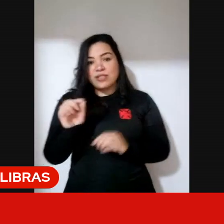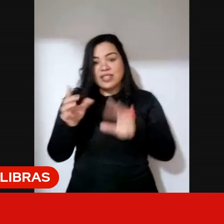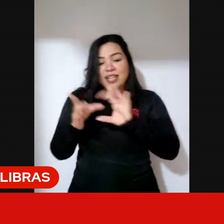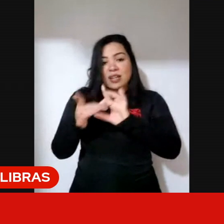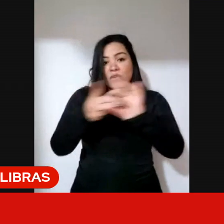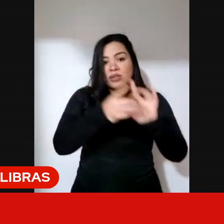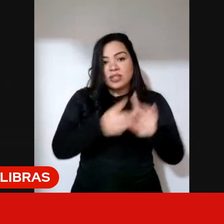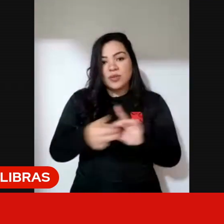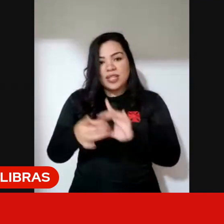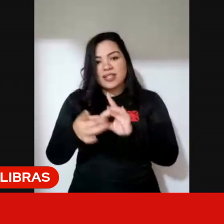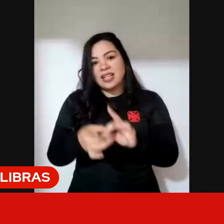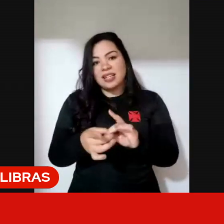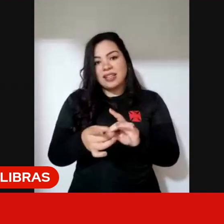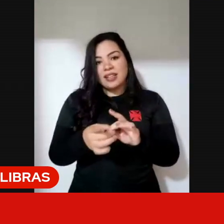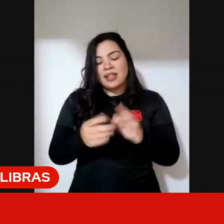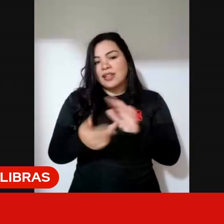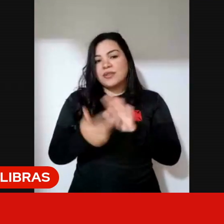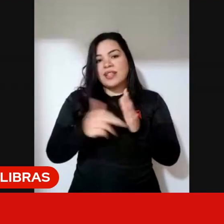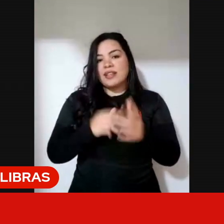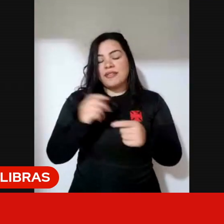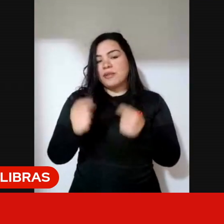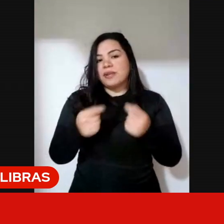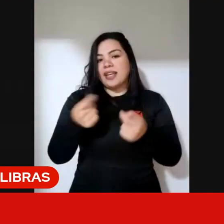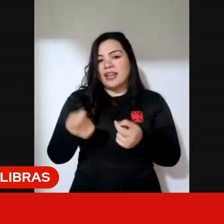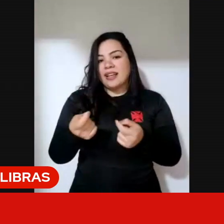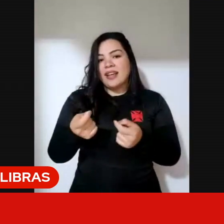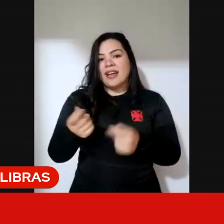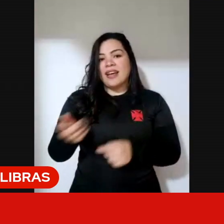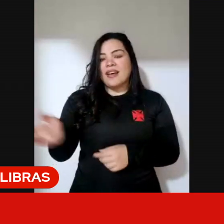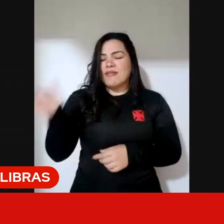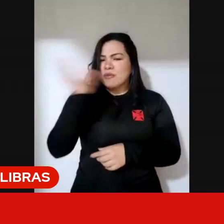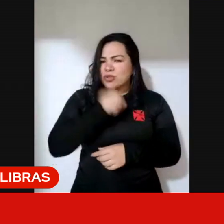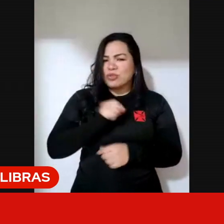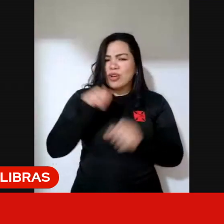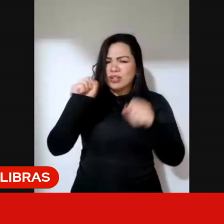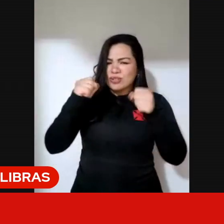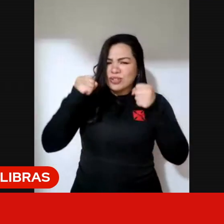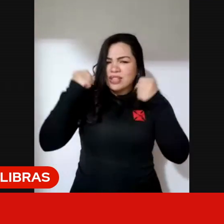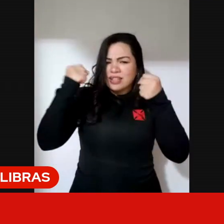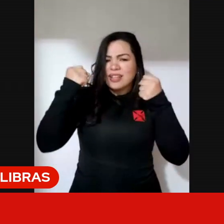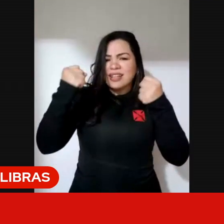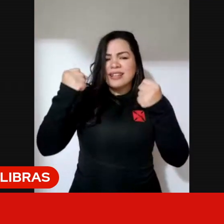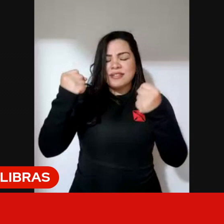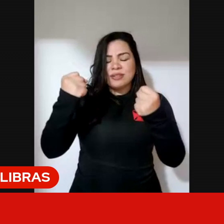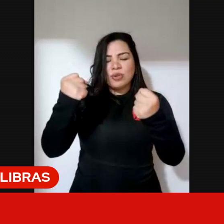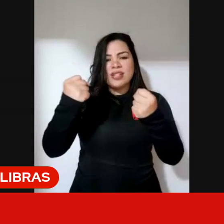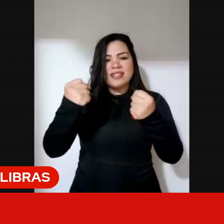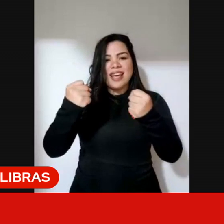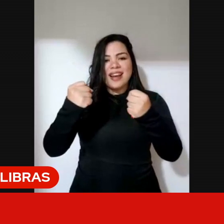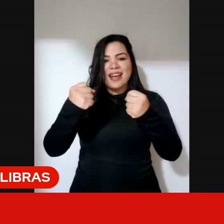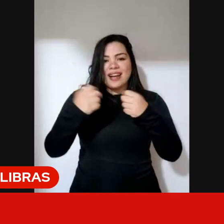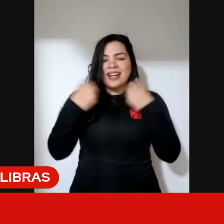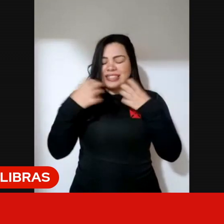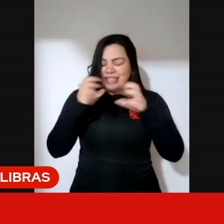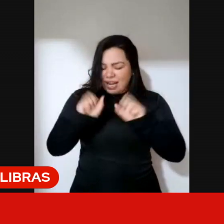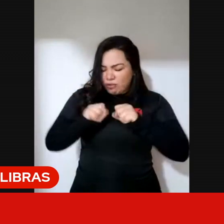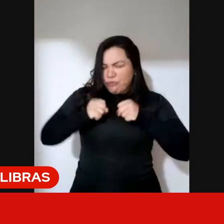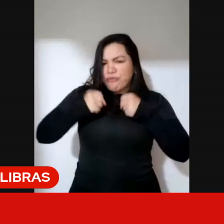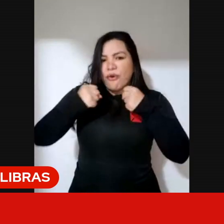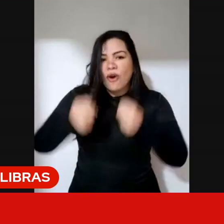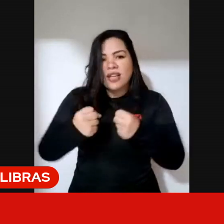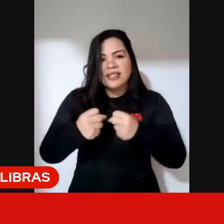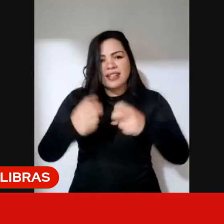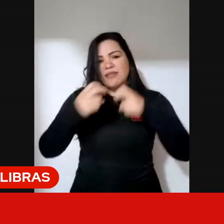Então, você tem que contextualizar, que significa o quê? Vamos todos torcer, né? Cantar